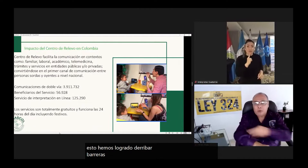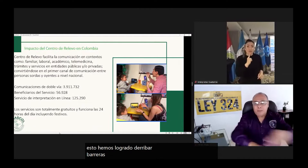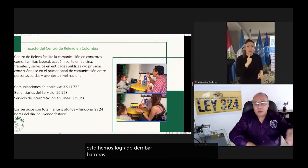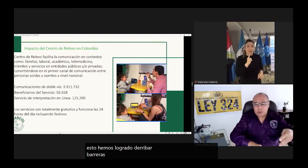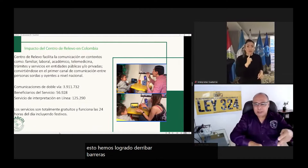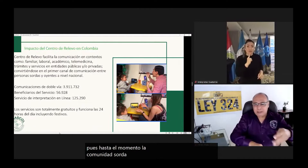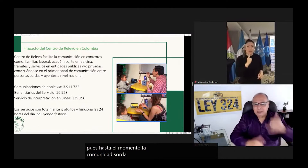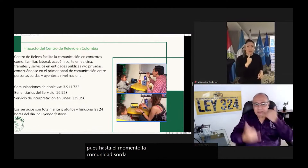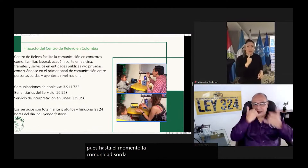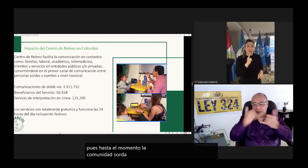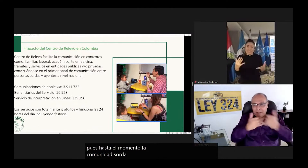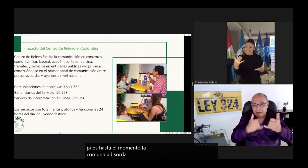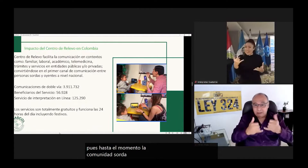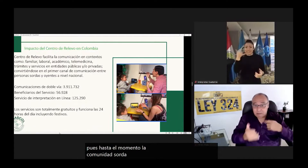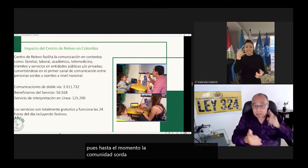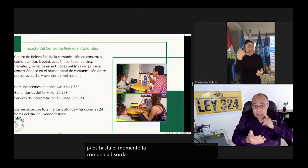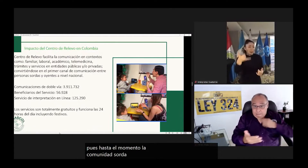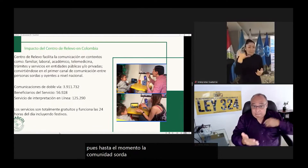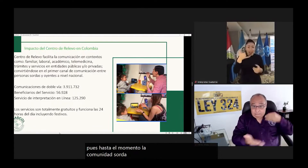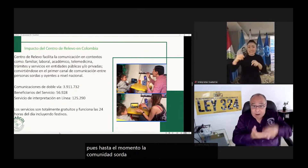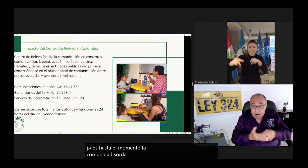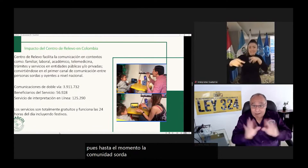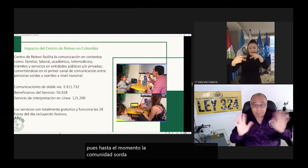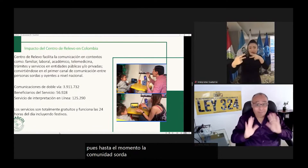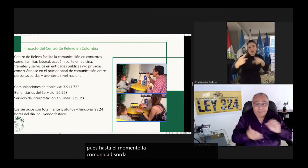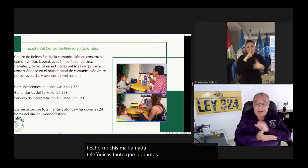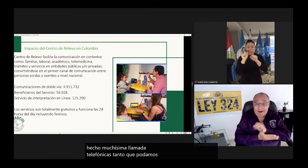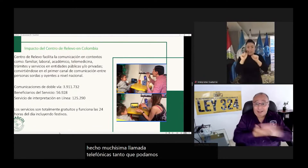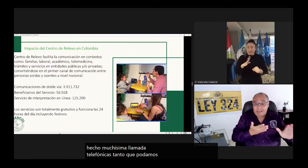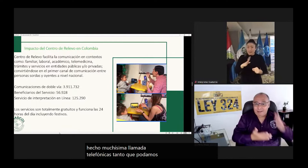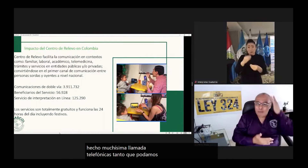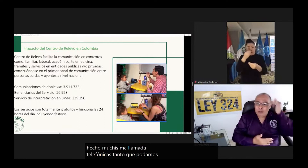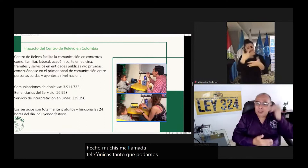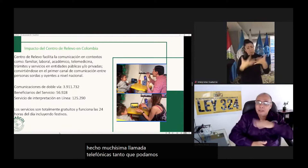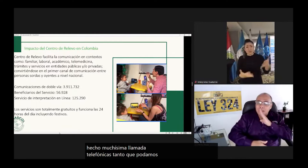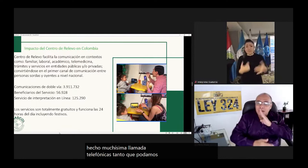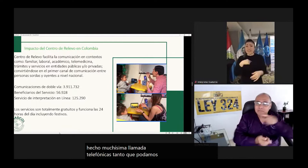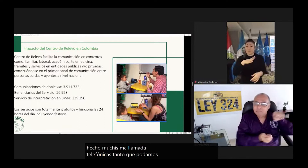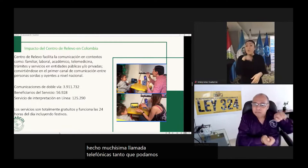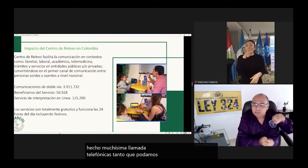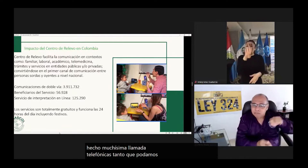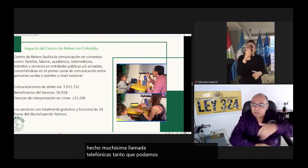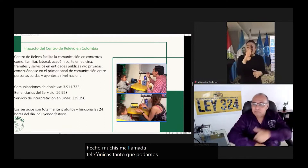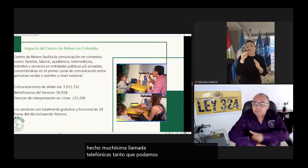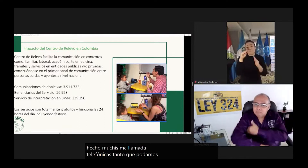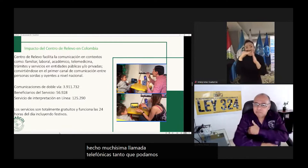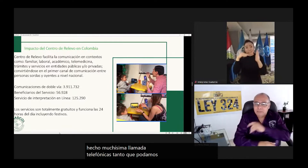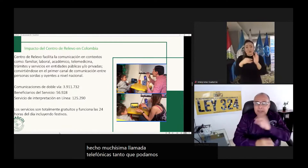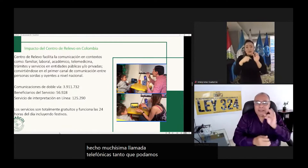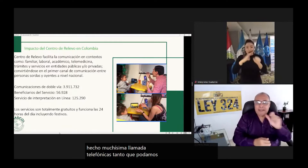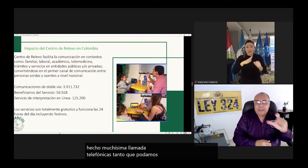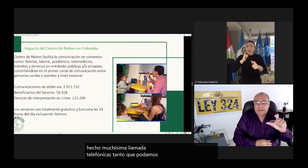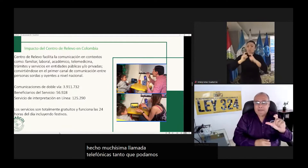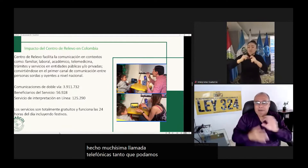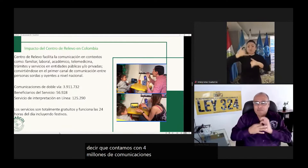llamadas telefónicas, tanto que podemos decir que contamos con 4 millones de comunicaciones telefónicas